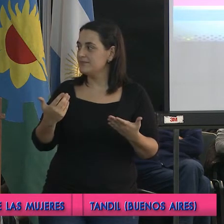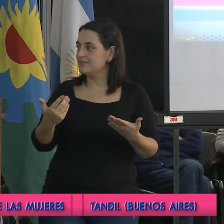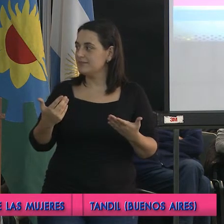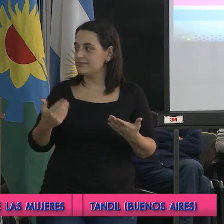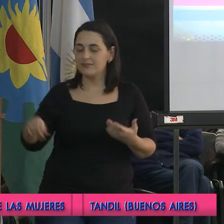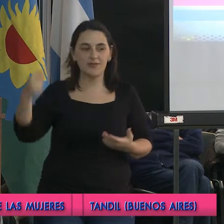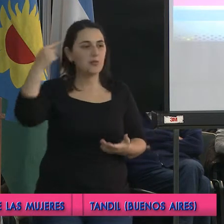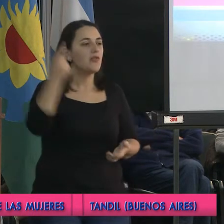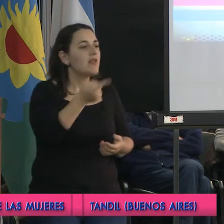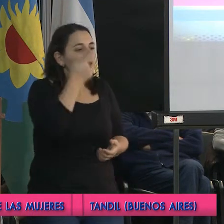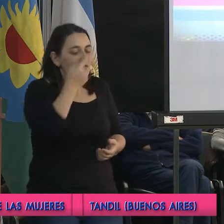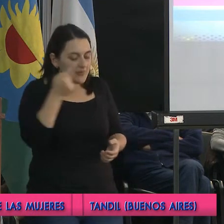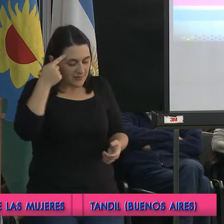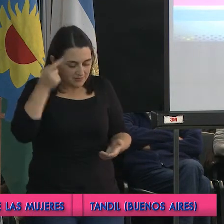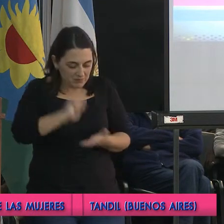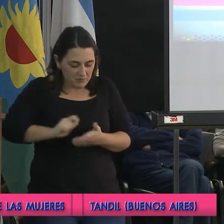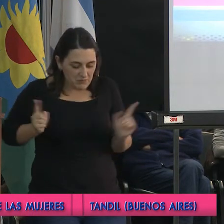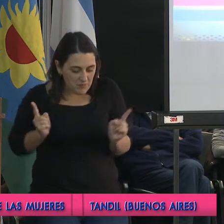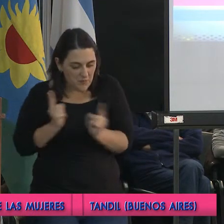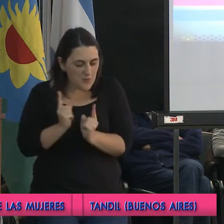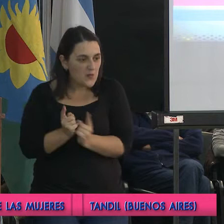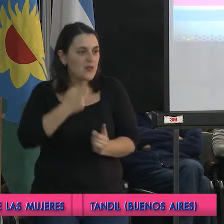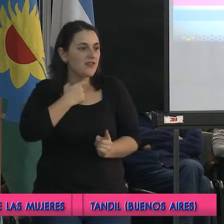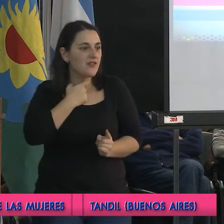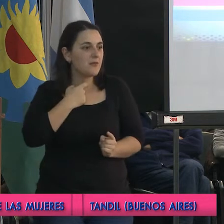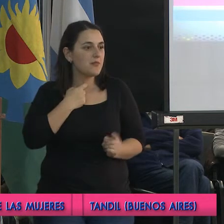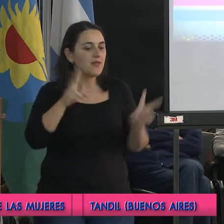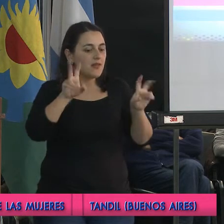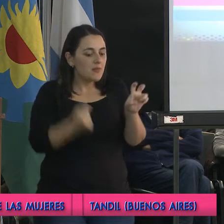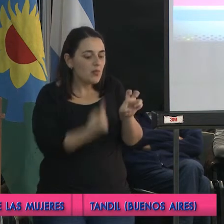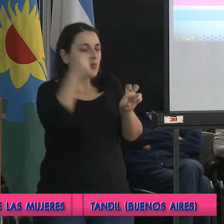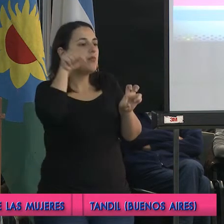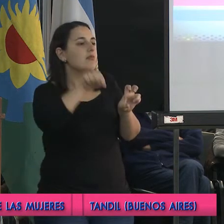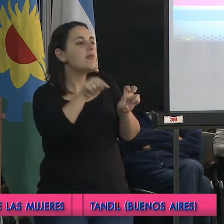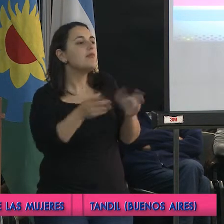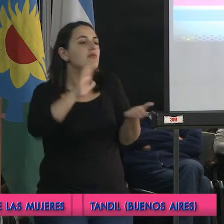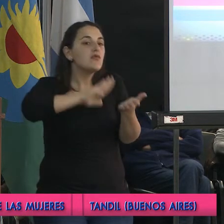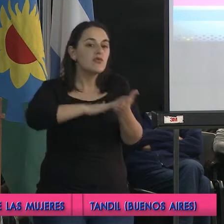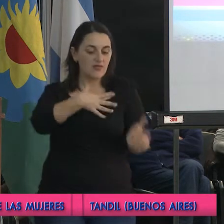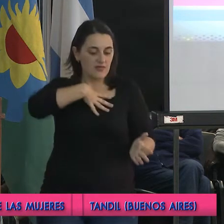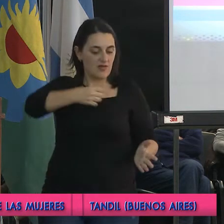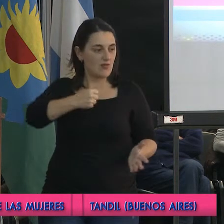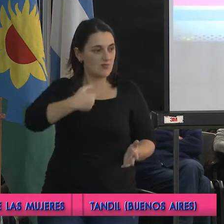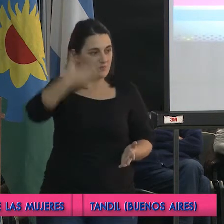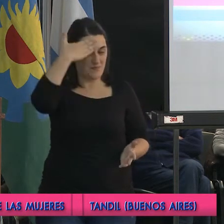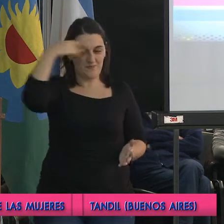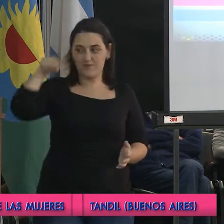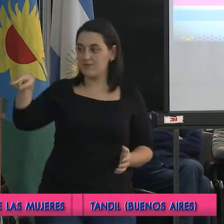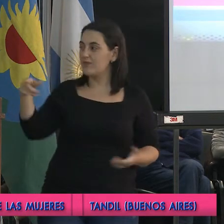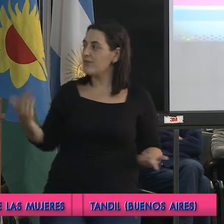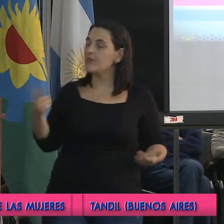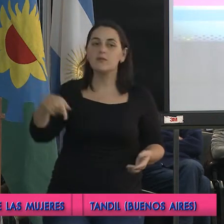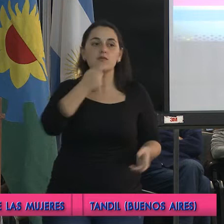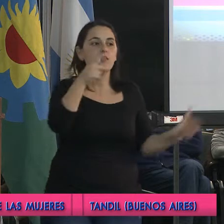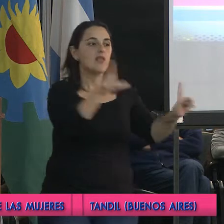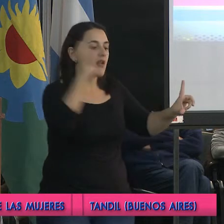recortando de mis intereses una cuestión que tiene que ver con el campo de la salud mental y la relación con los medios de comunicación, y